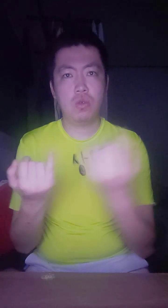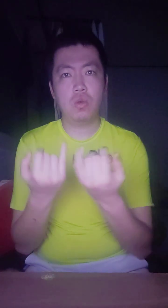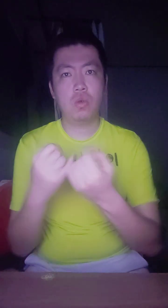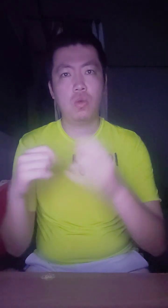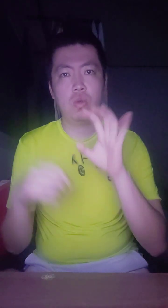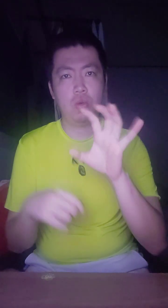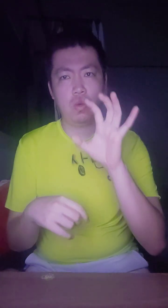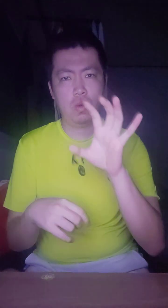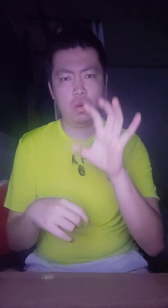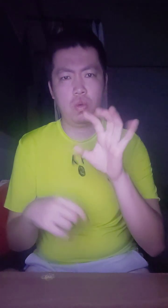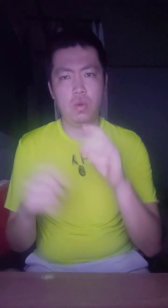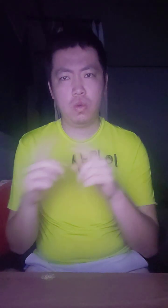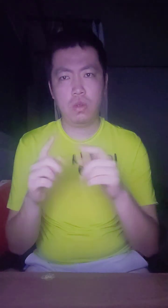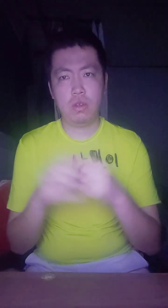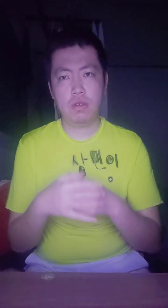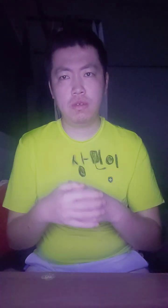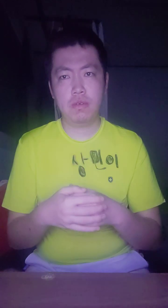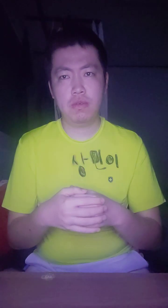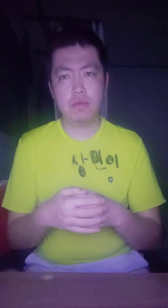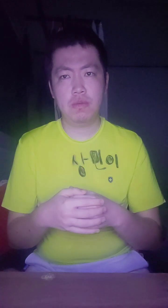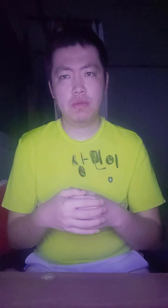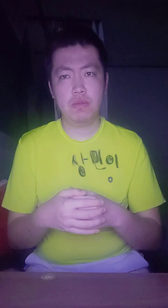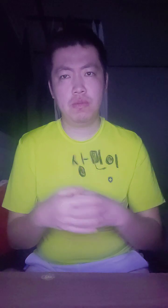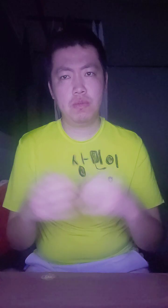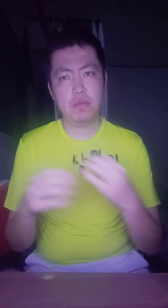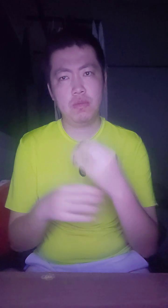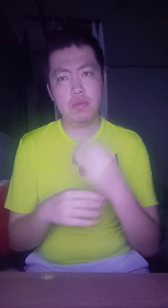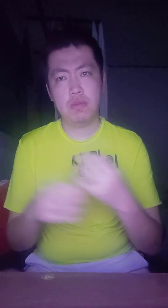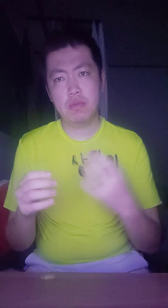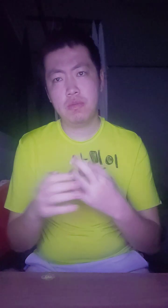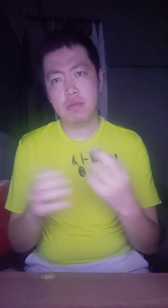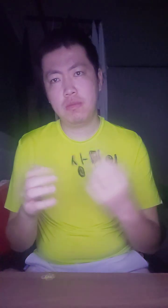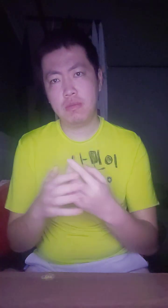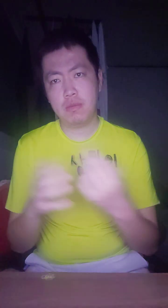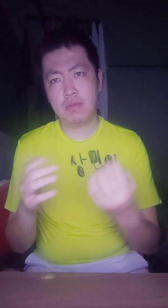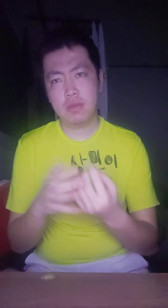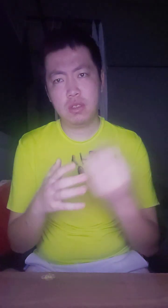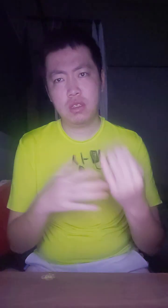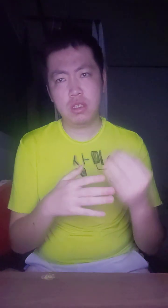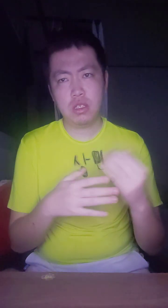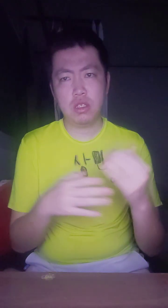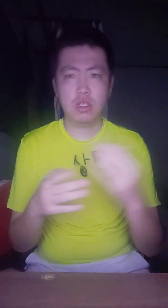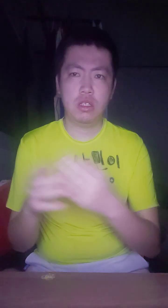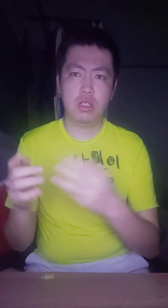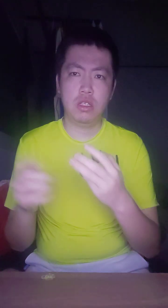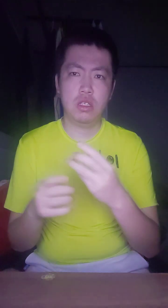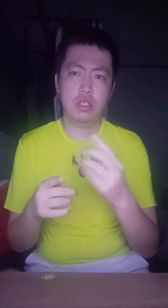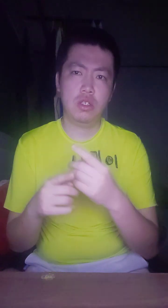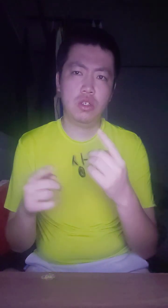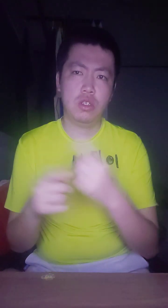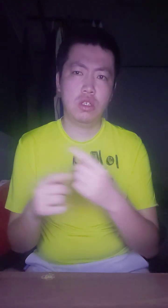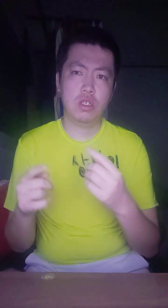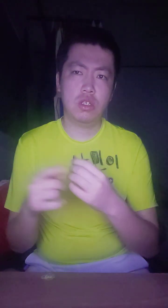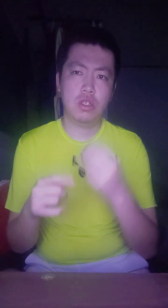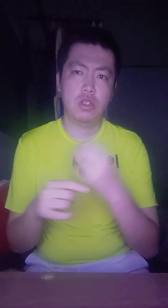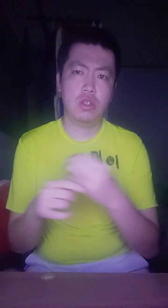공용 화장실이었습니다. 이도 모자라 업체는 법정 의무 교육인 직장 내 성희롱 예방 교육도